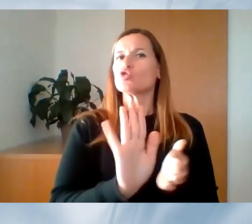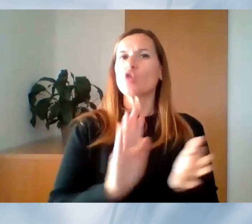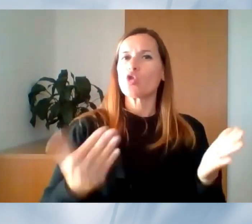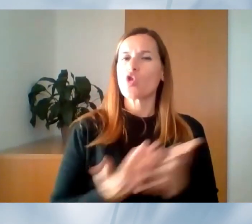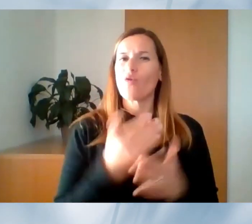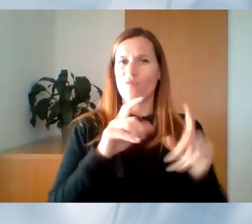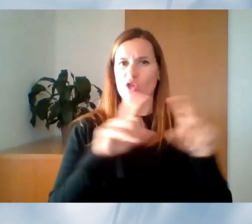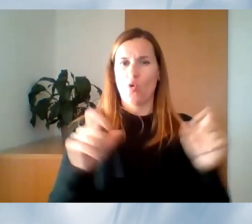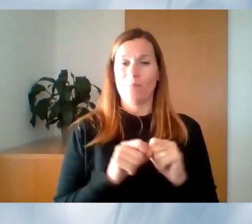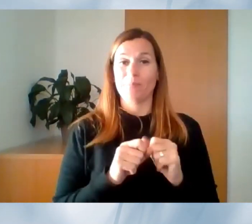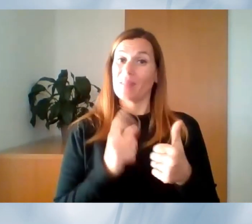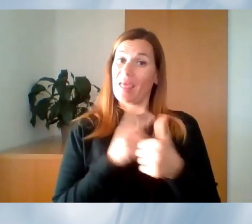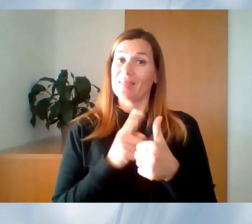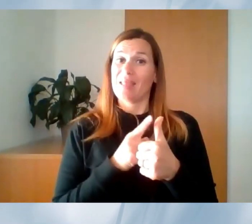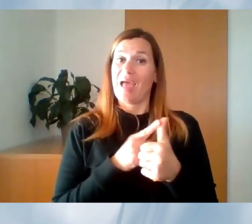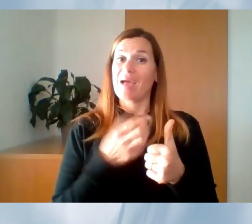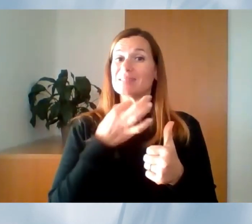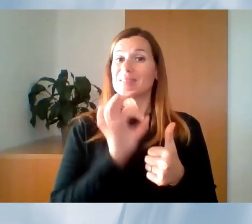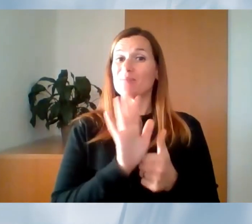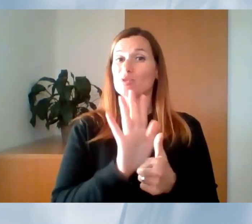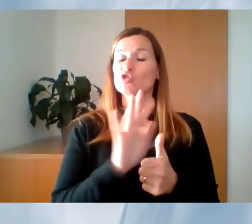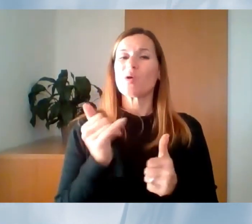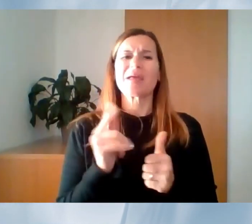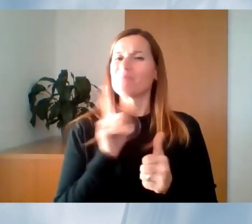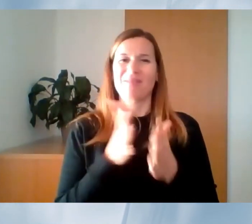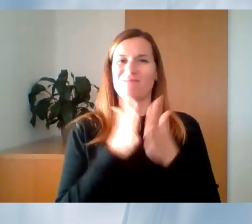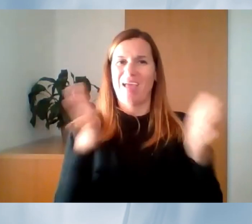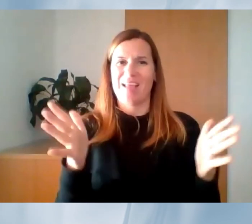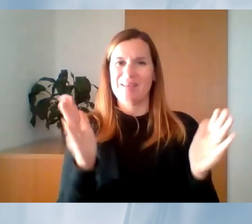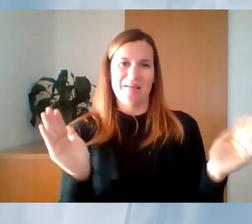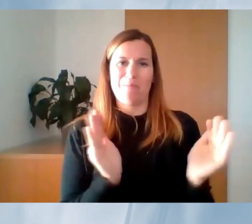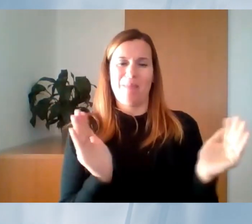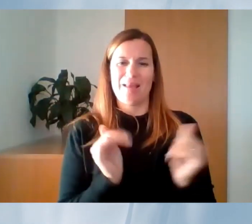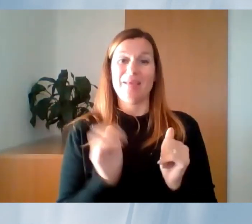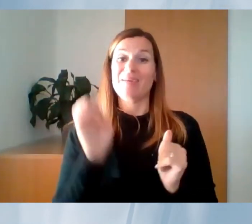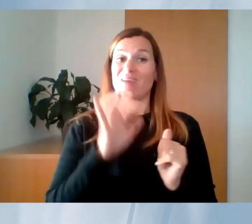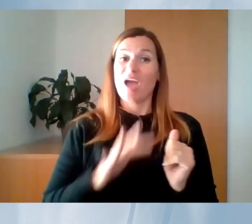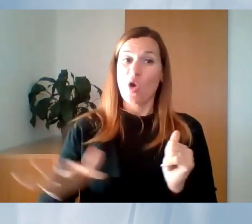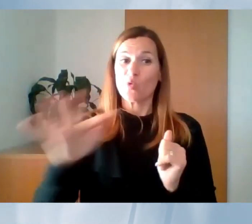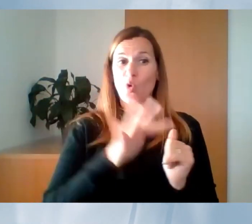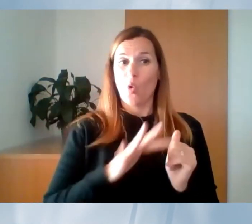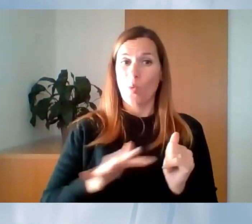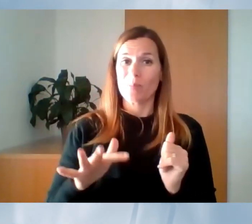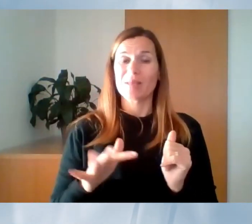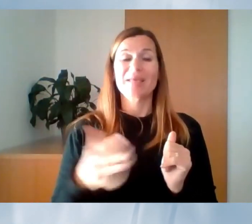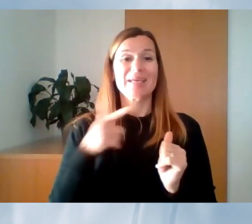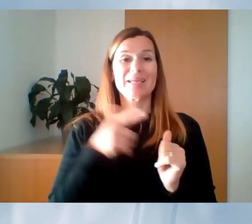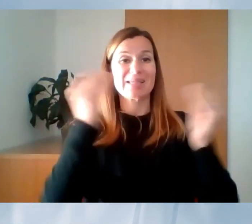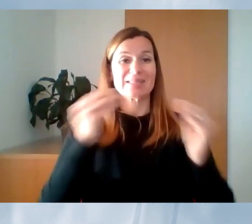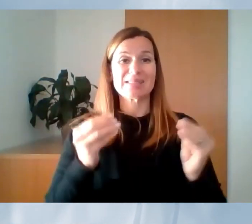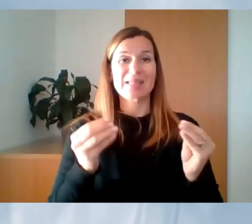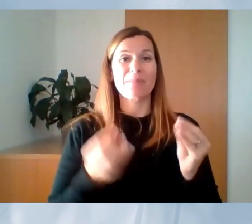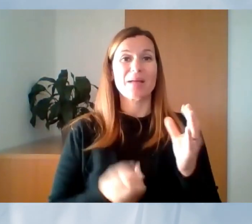doma? Ena značilnost je, da ni velik. V Evropi, kjer se ta